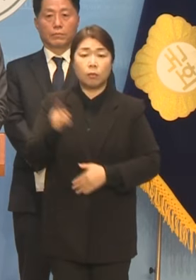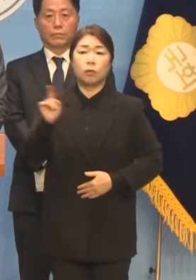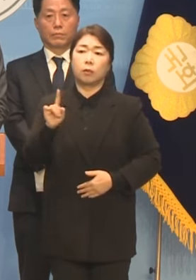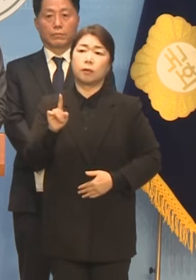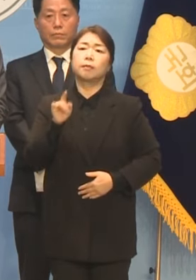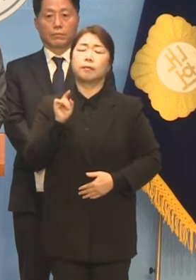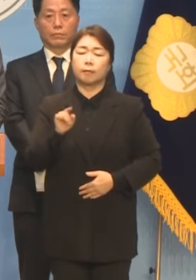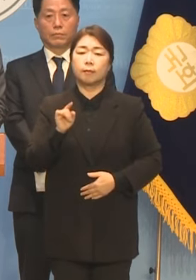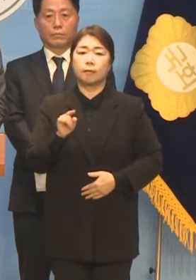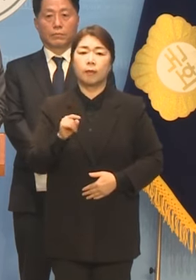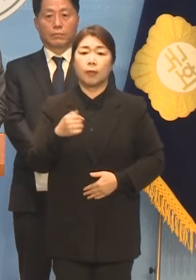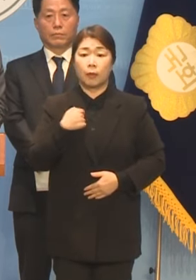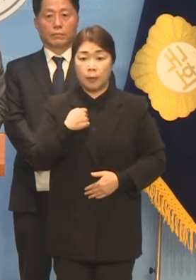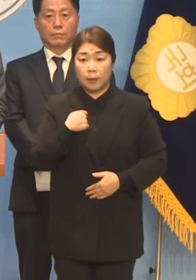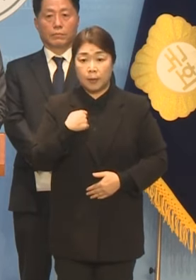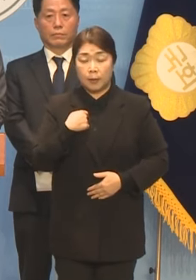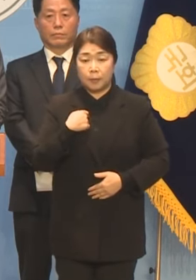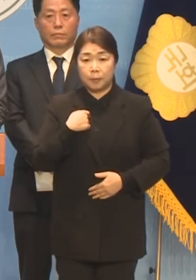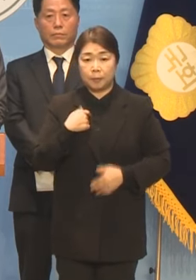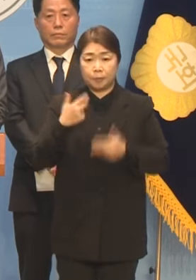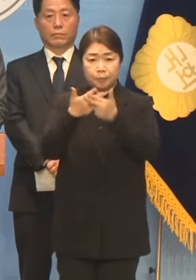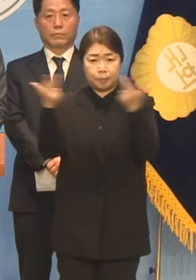결국이는 제가